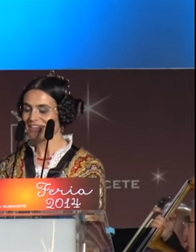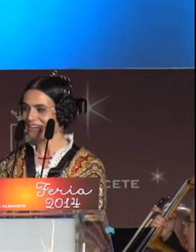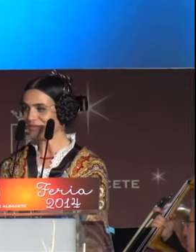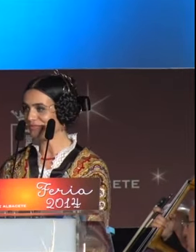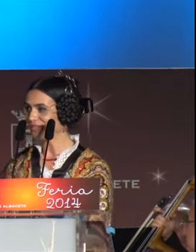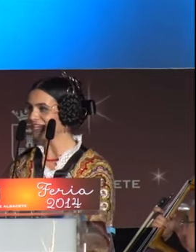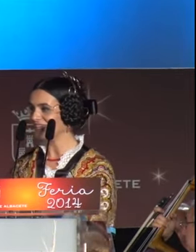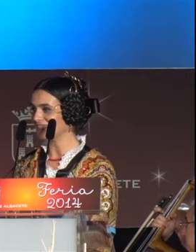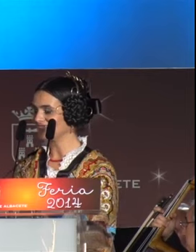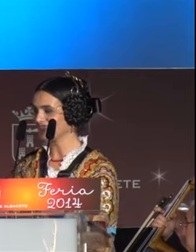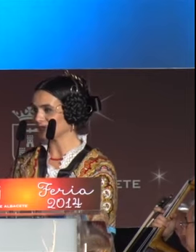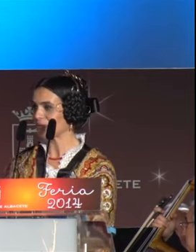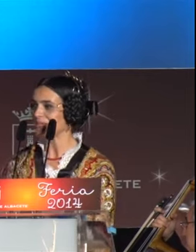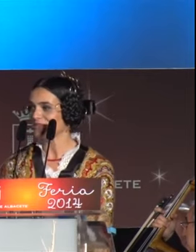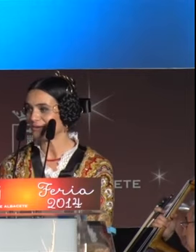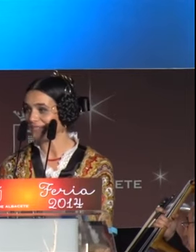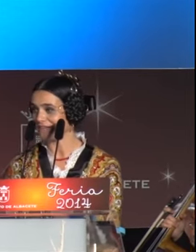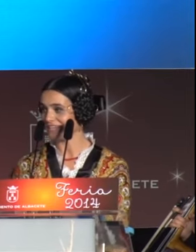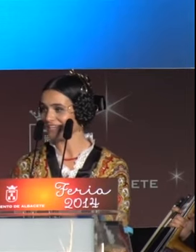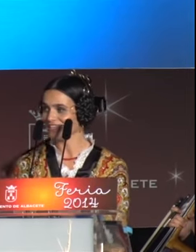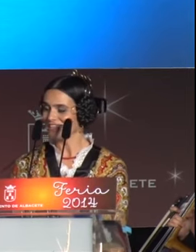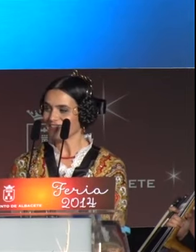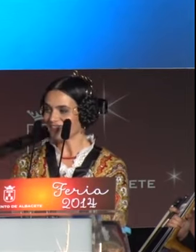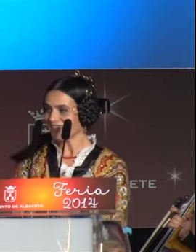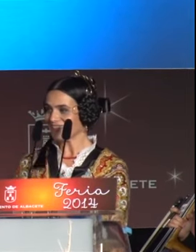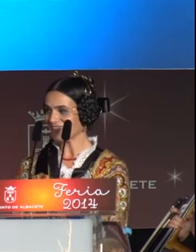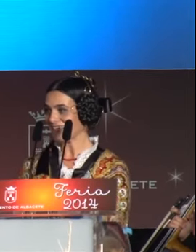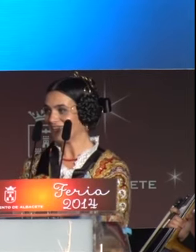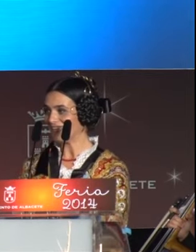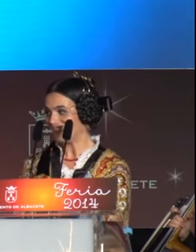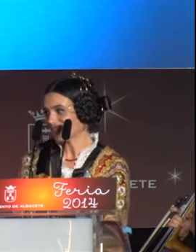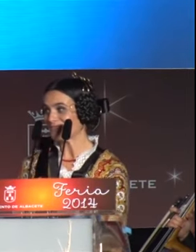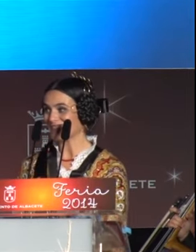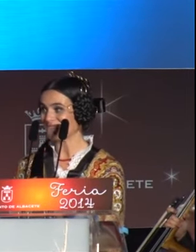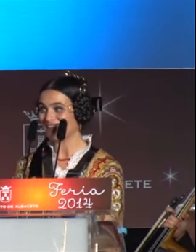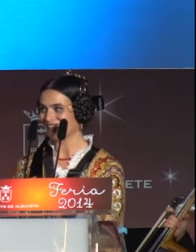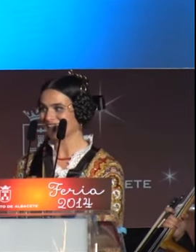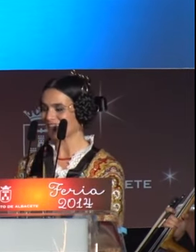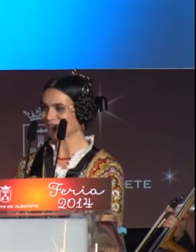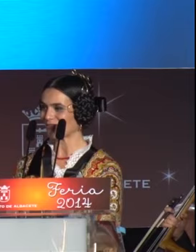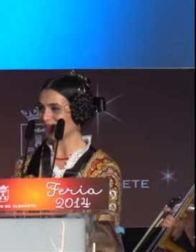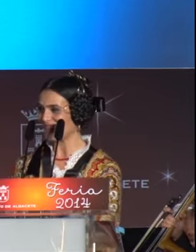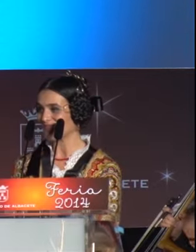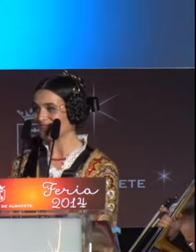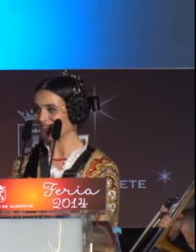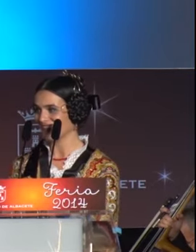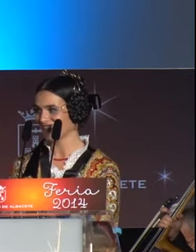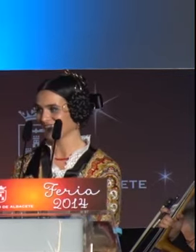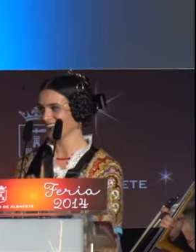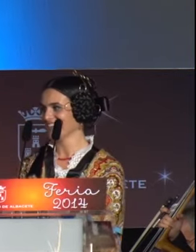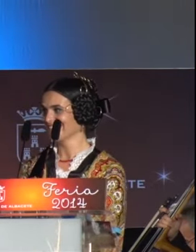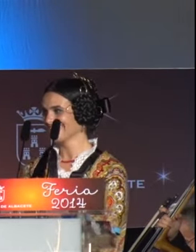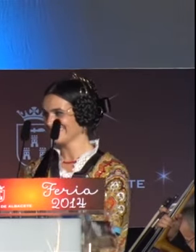2014. Que lo disfruten, que es una experiencia inolvidable y que se lo pasen bien en estos 10 días de